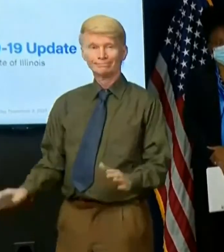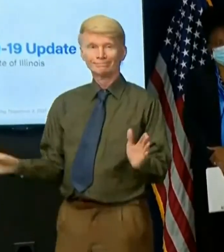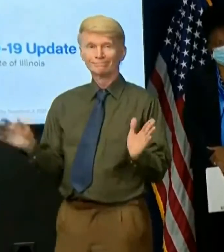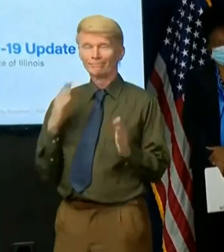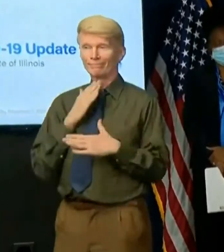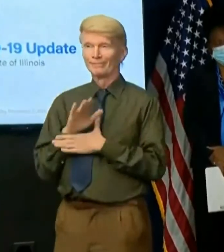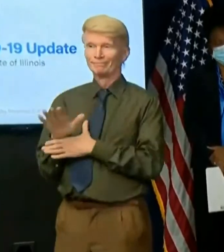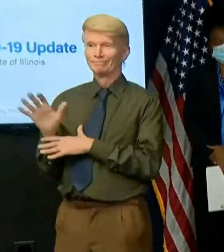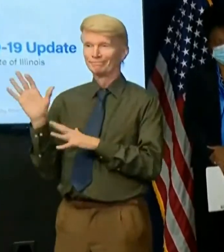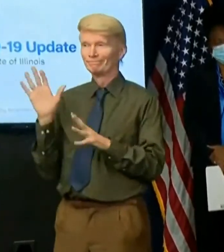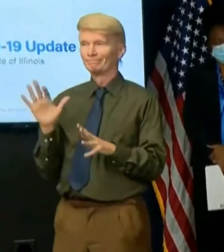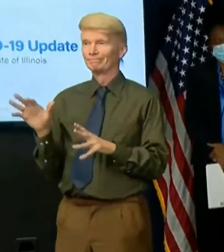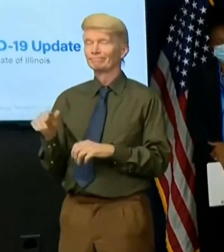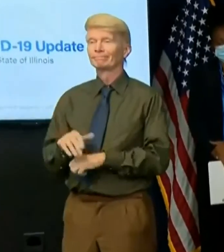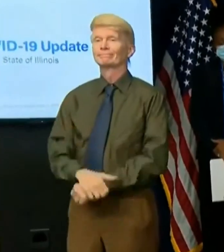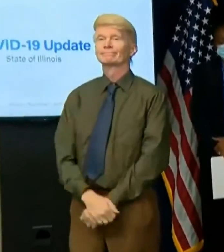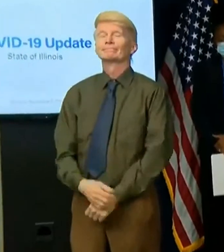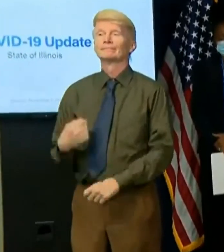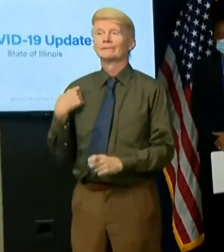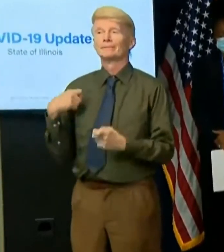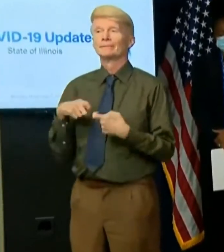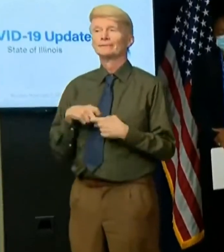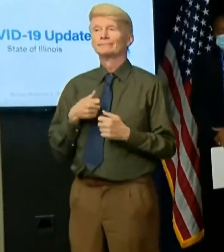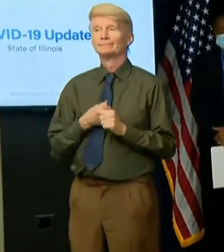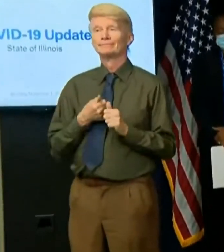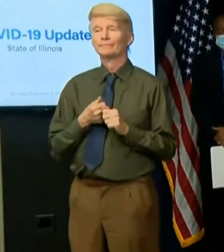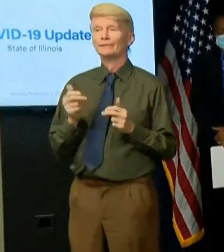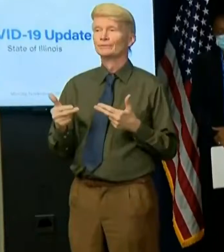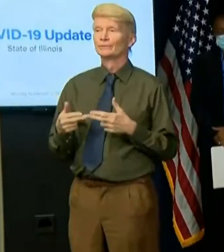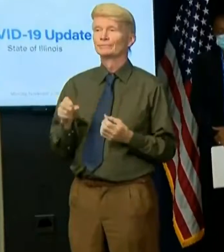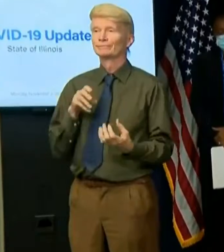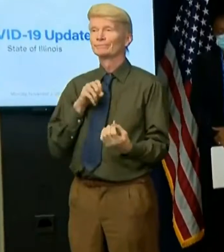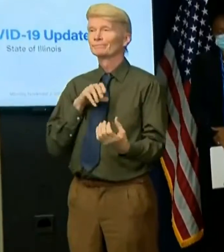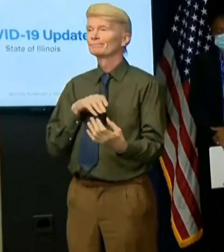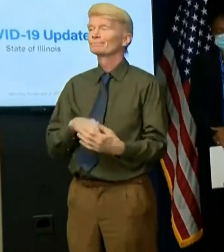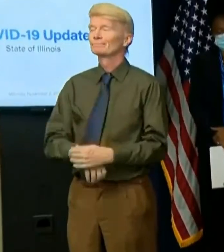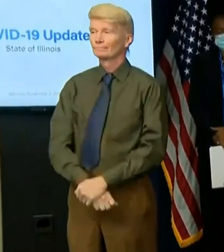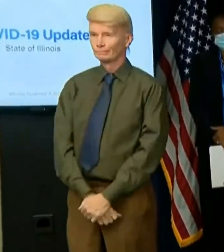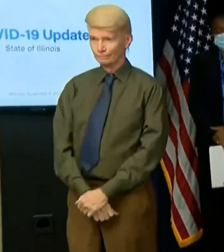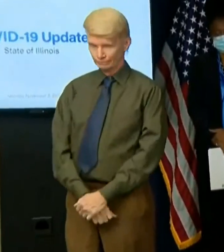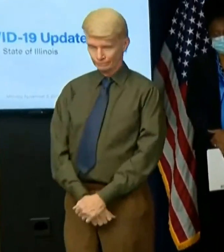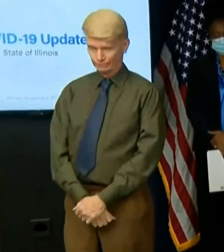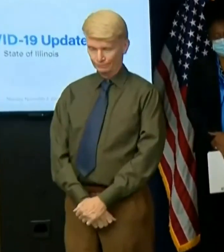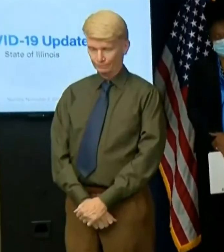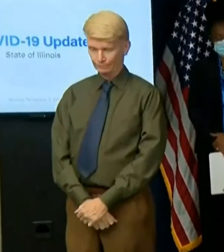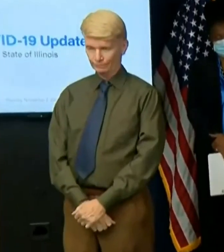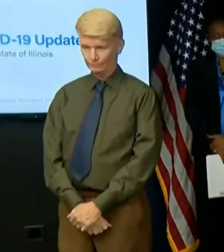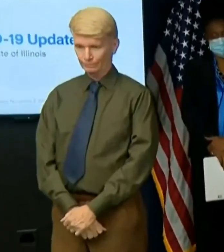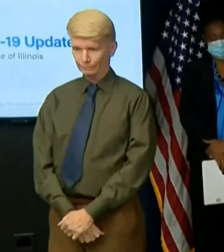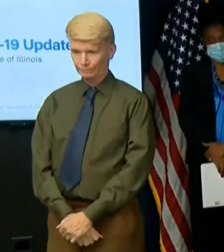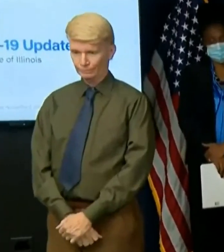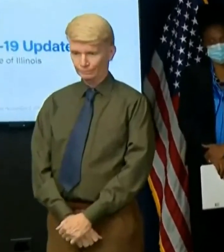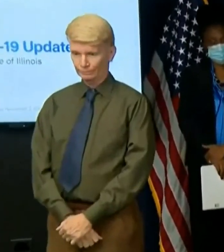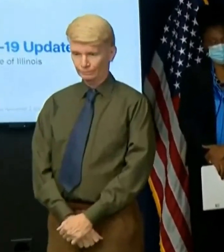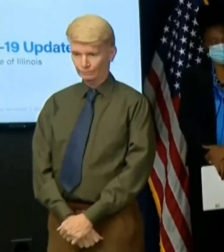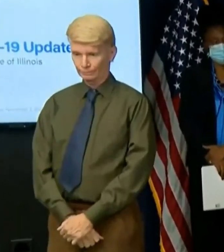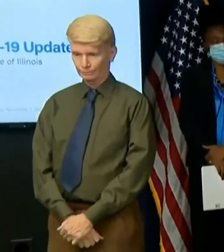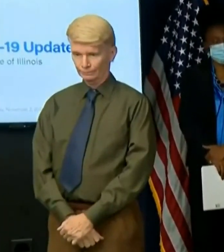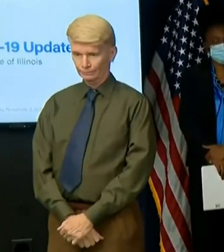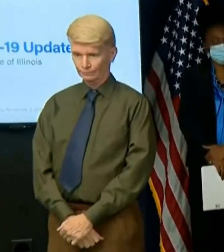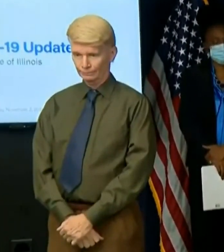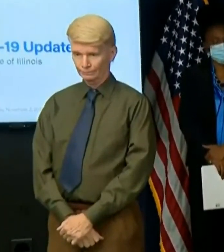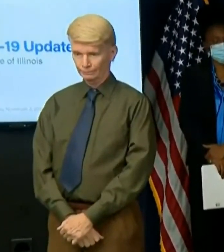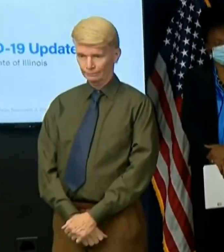Buenas tardes. Primero que nada, quiero agradecer al gobernador por la ayuda a los pequeños negocios como el mío. Mi nombre es